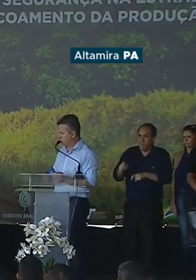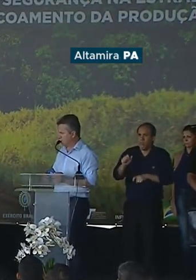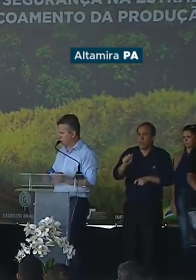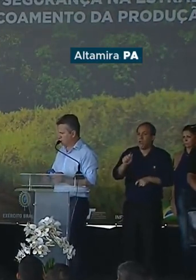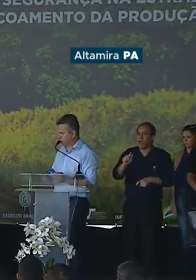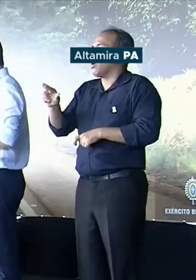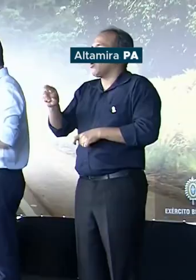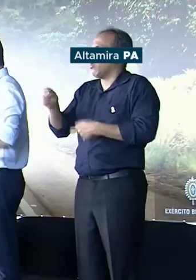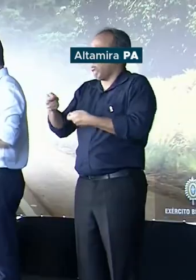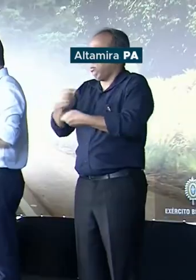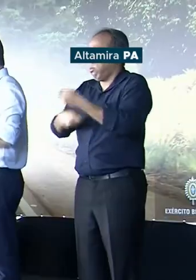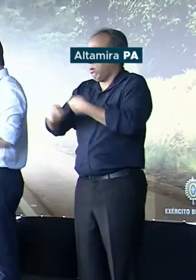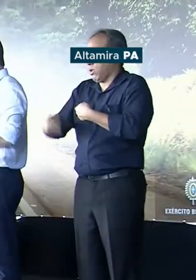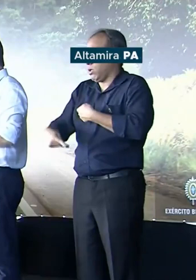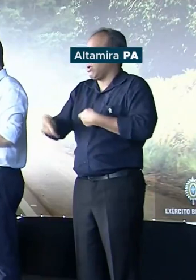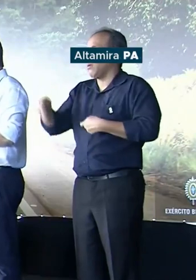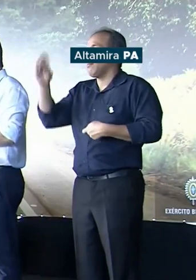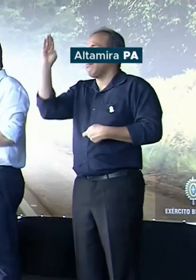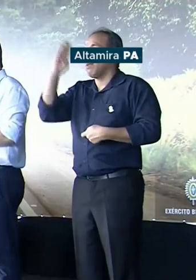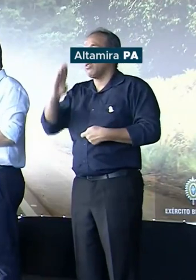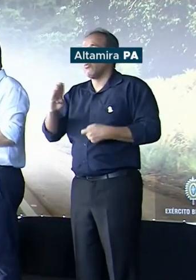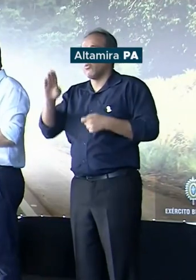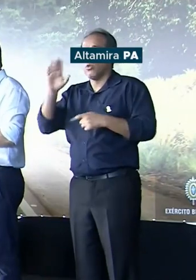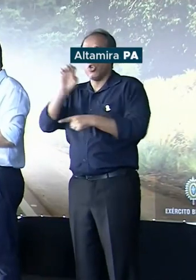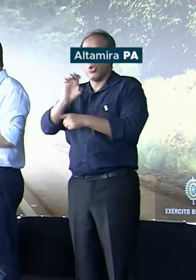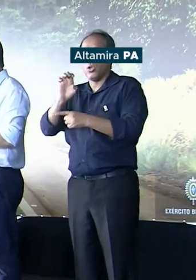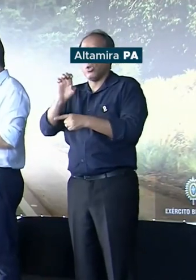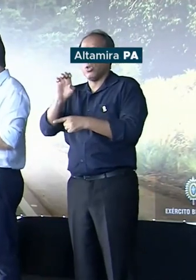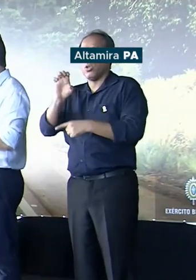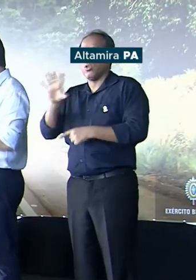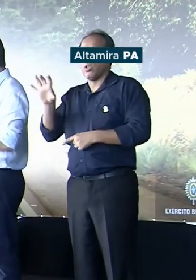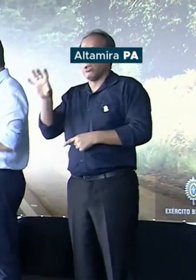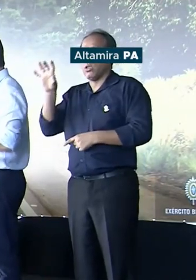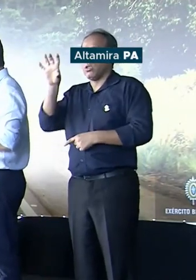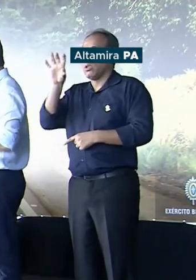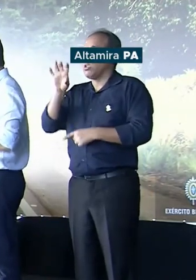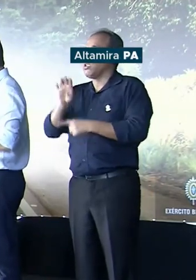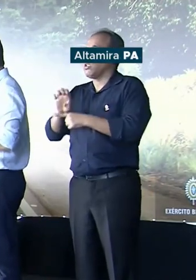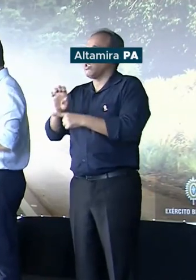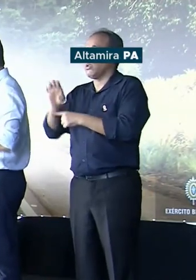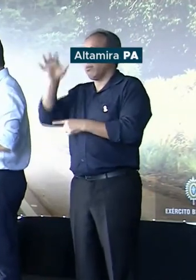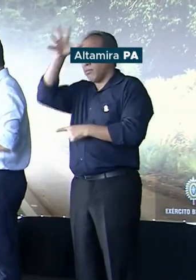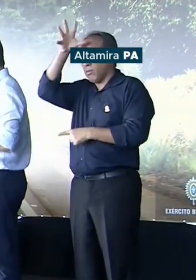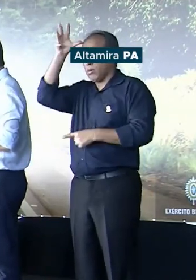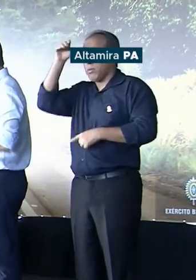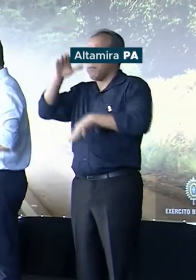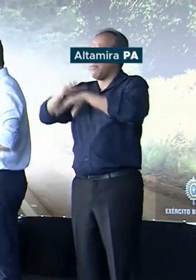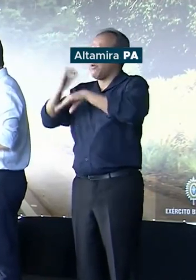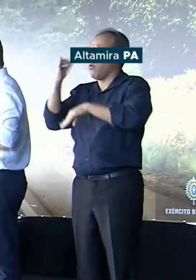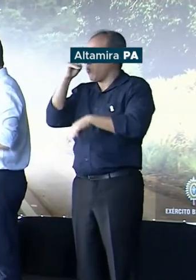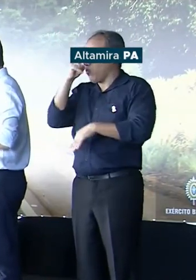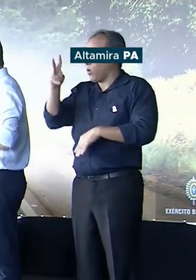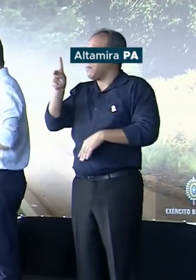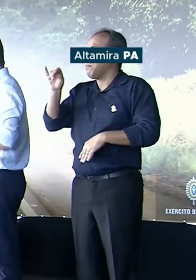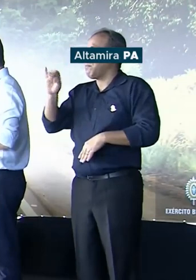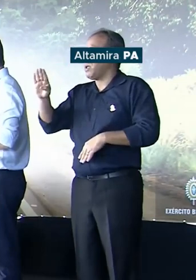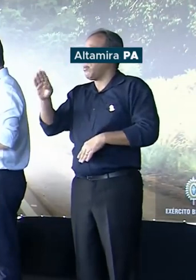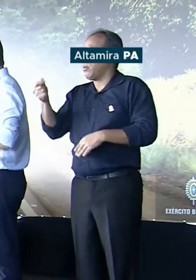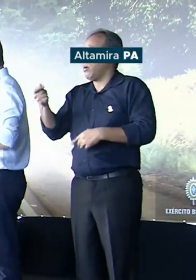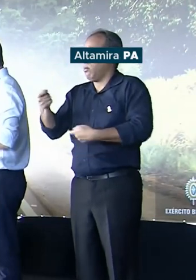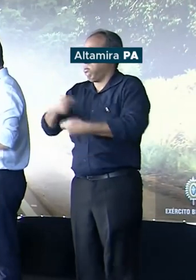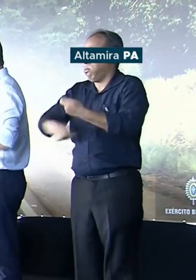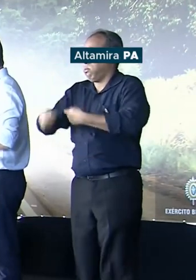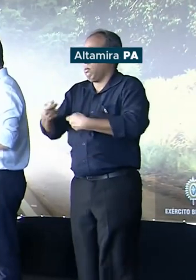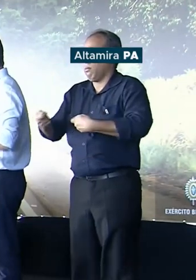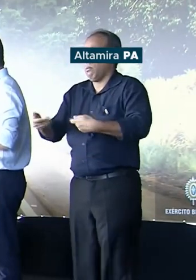brasileiro. O Estado de Mato Grosso hoje representa o maior PIB do agronegócio do nosso país, é o maior